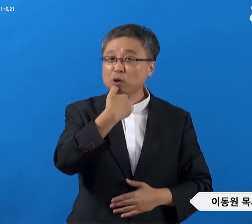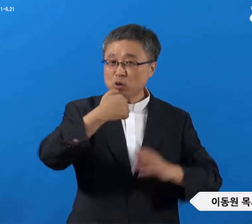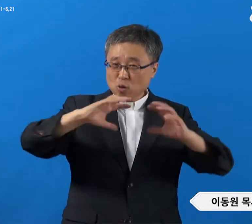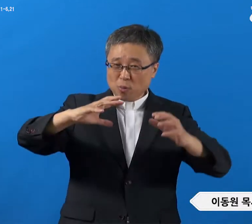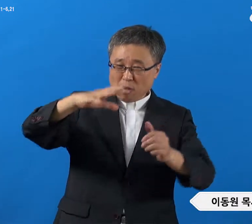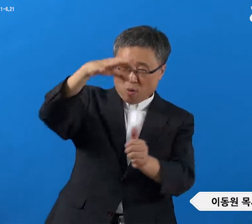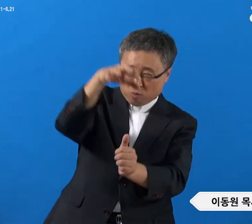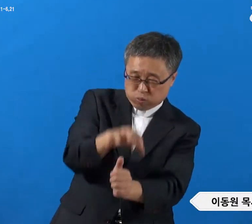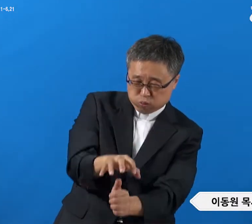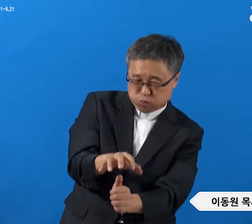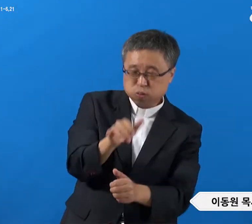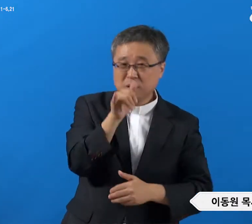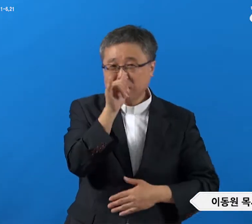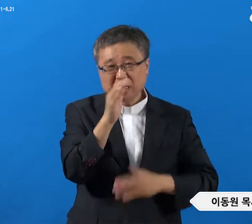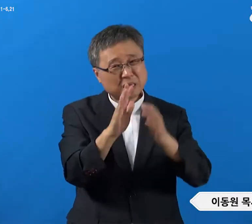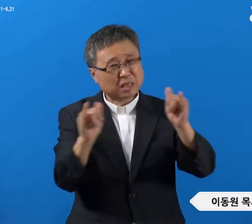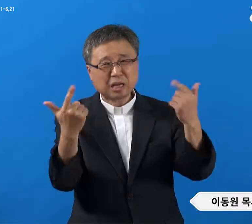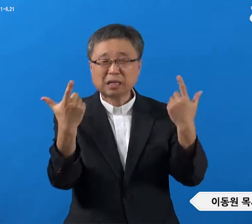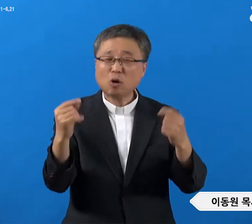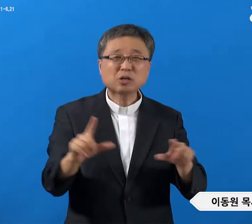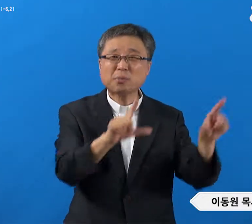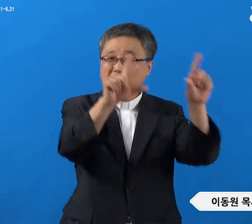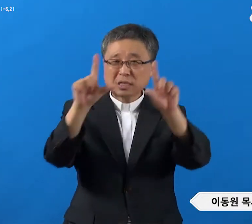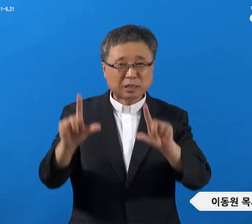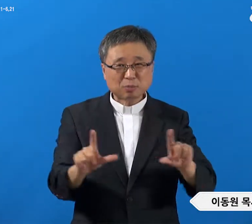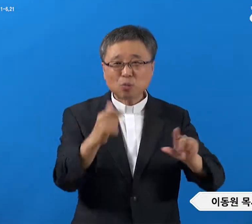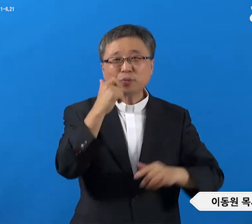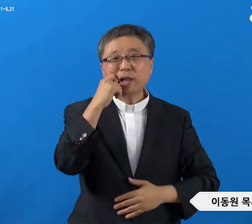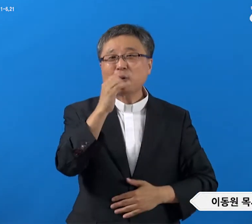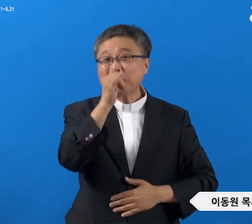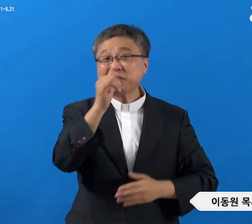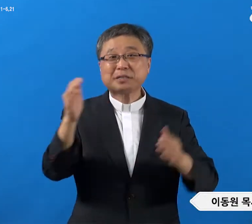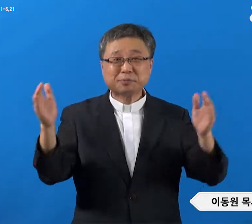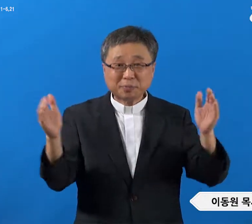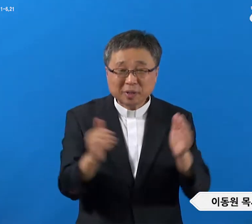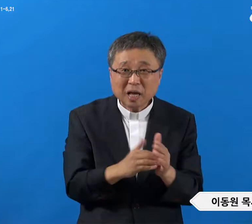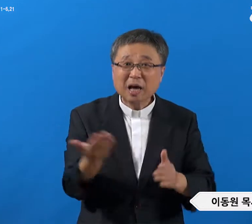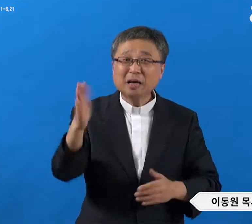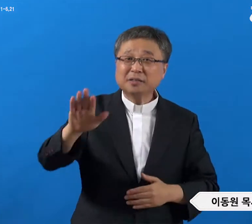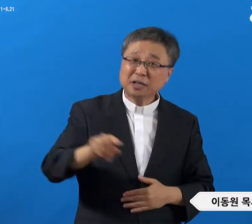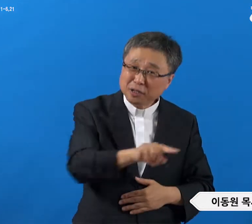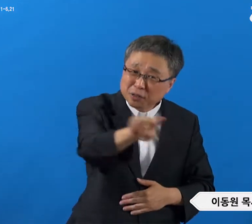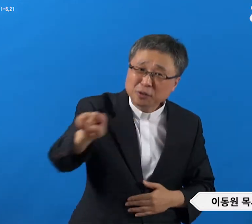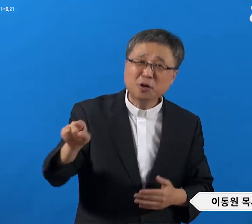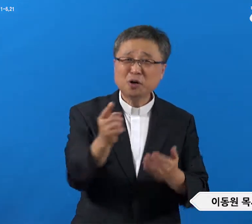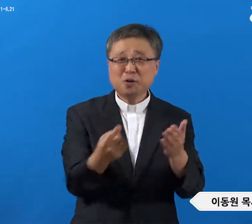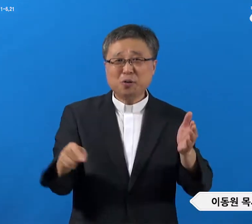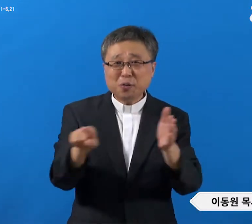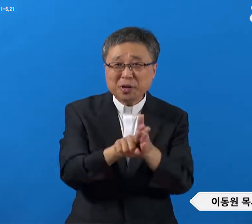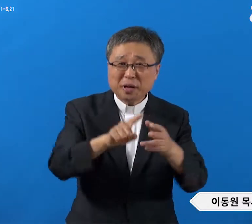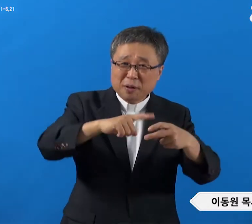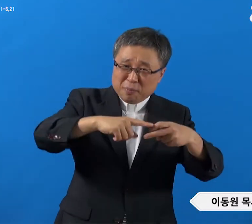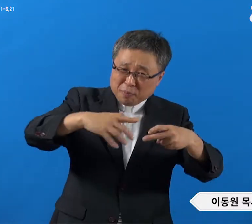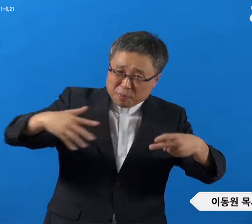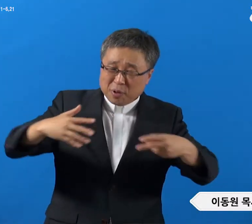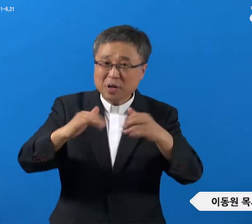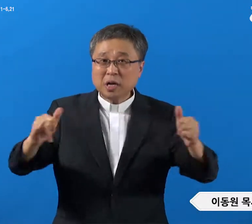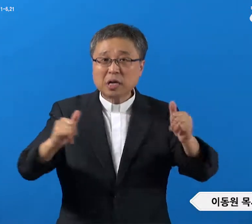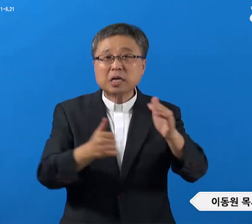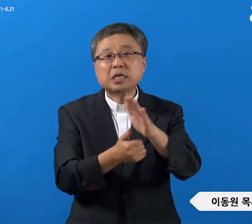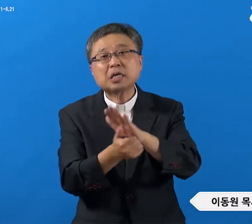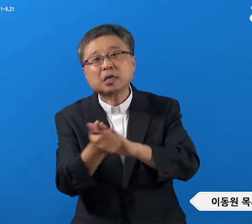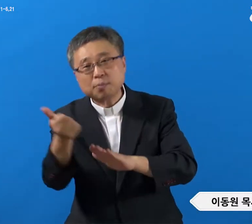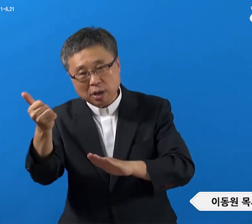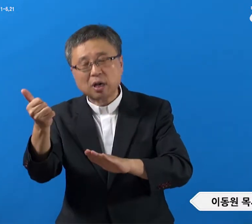눌려 있었습니다. 인간다운 삶을 살지 못하고 있었습니다. 근데 그들을 위해서 마태는 희망의